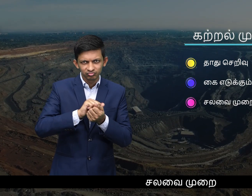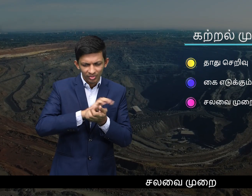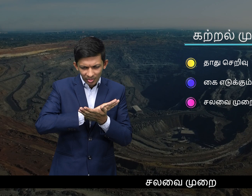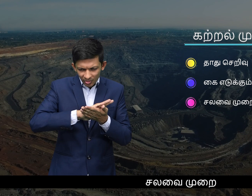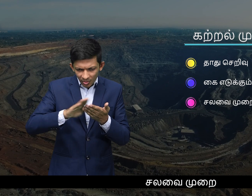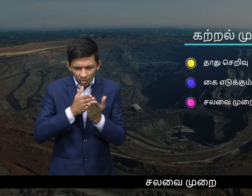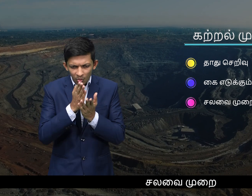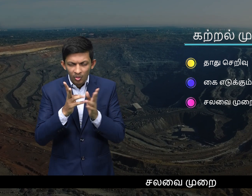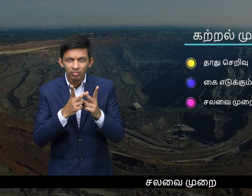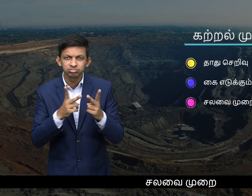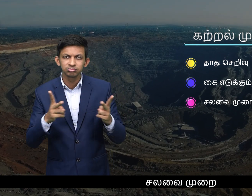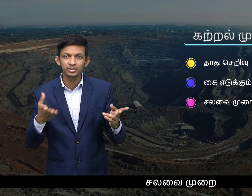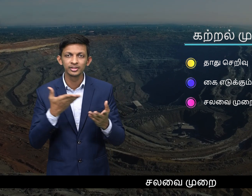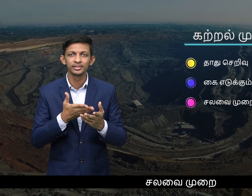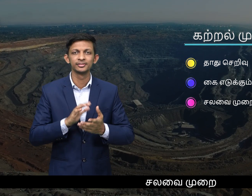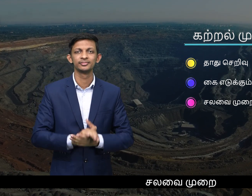சலவை முறை,